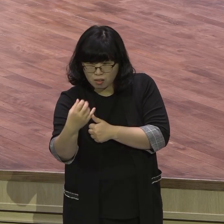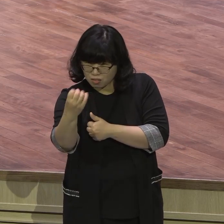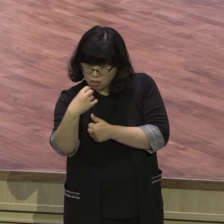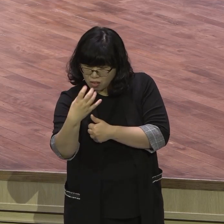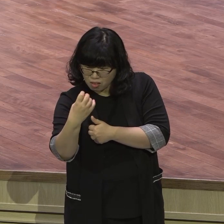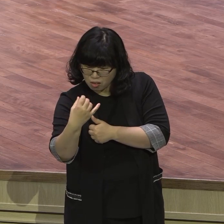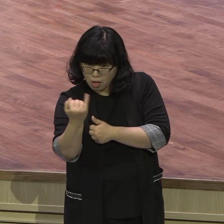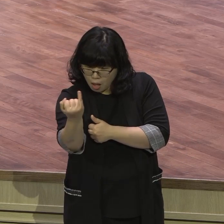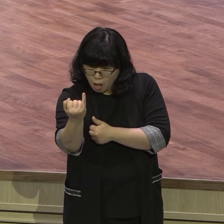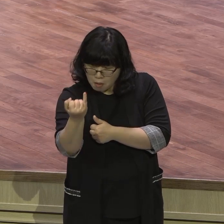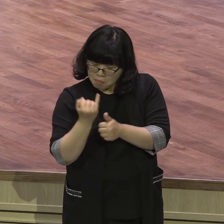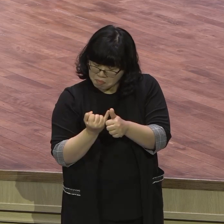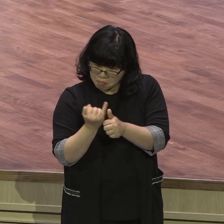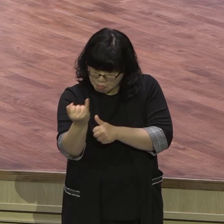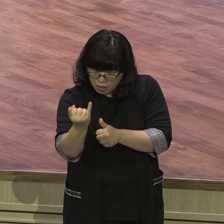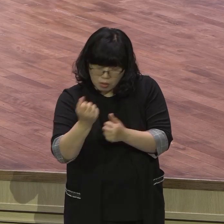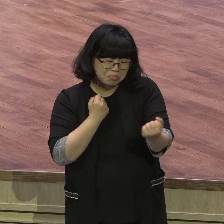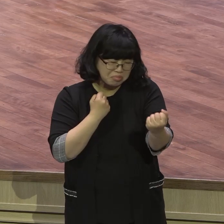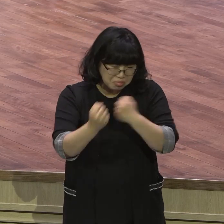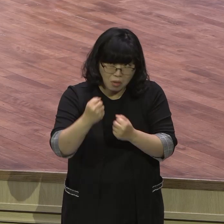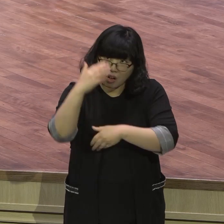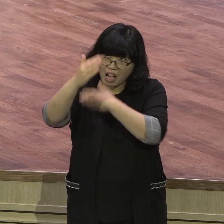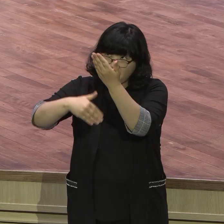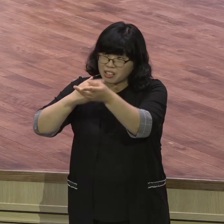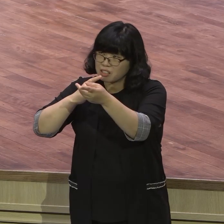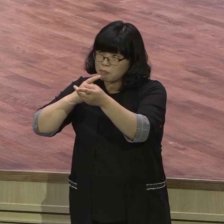남편말 이거 친구가 이거 형제가